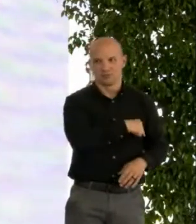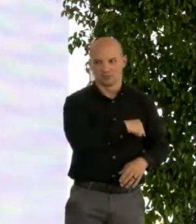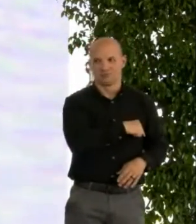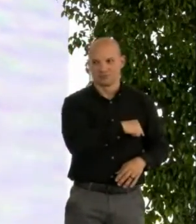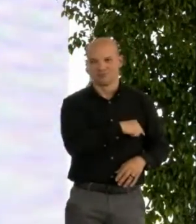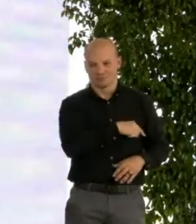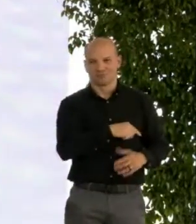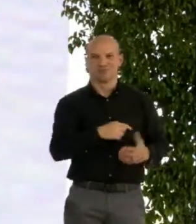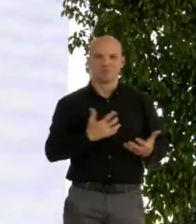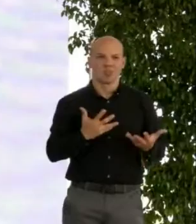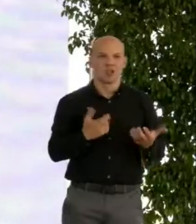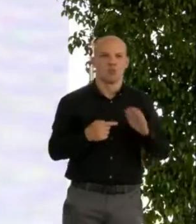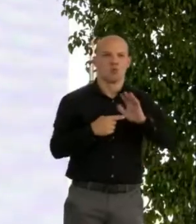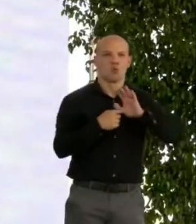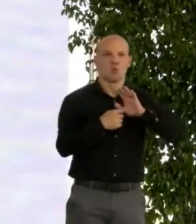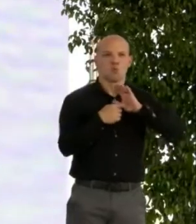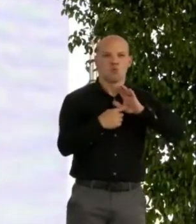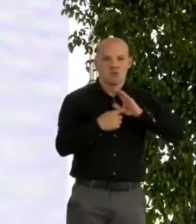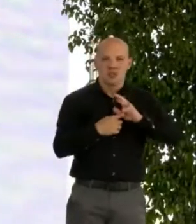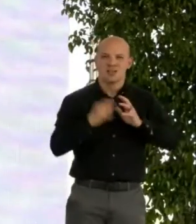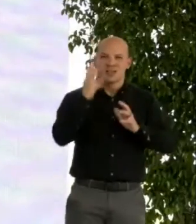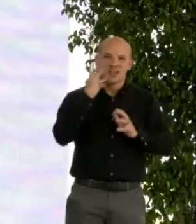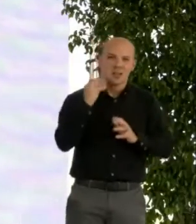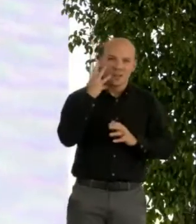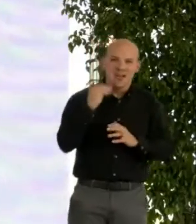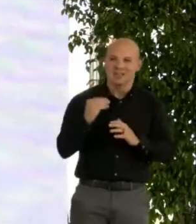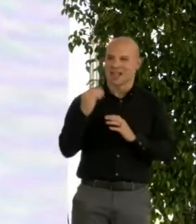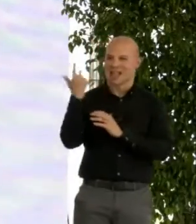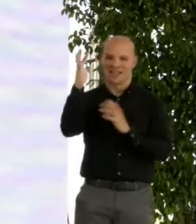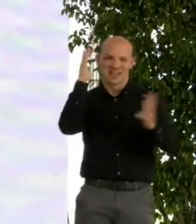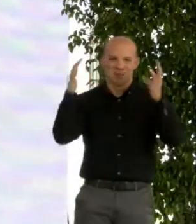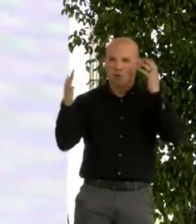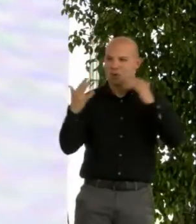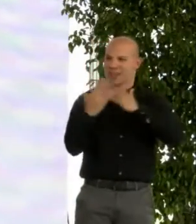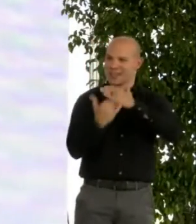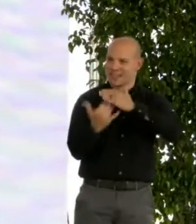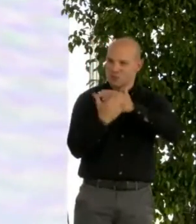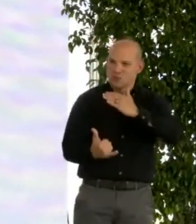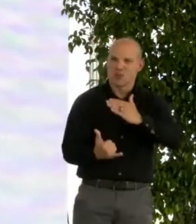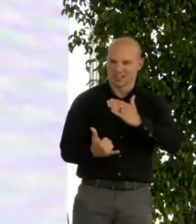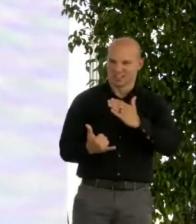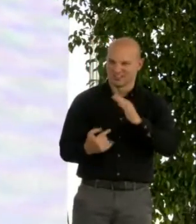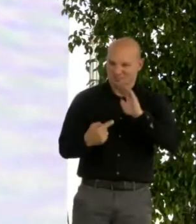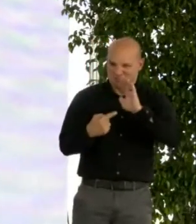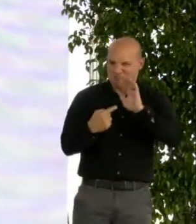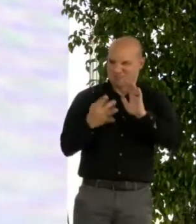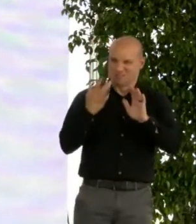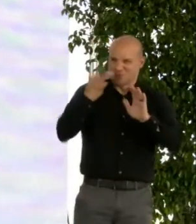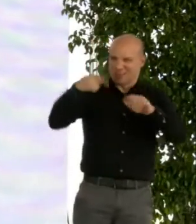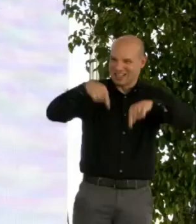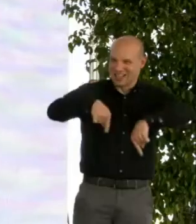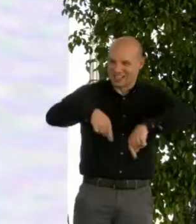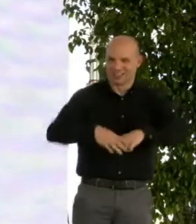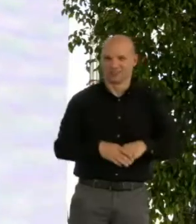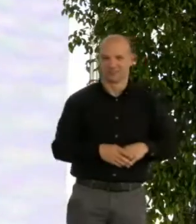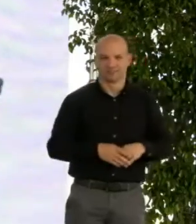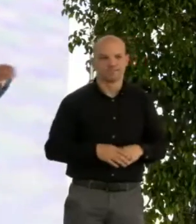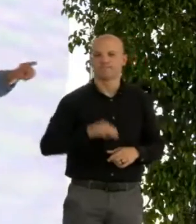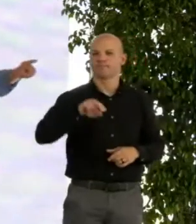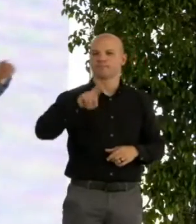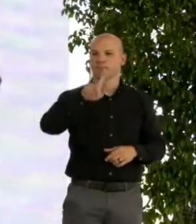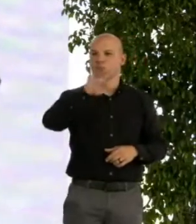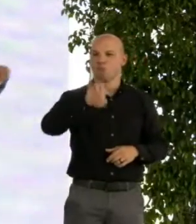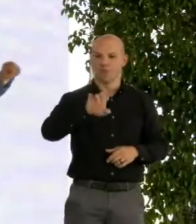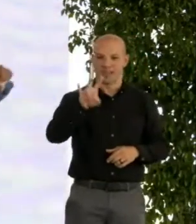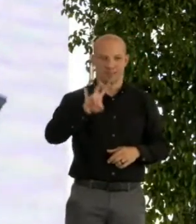traer la experiencia del bosque, del yunque acá, pues es importante. No, es una gran pregunta. En el Muelle 7, donde está